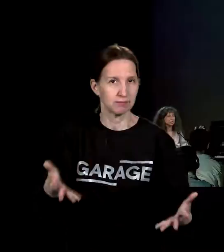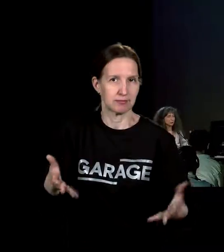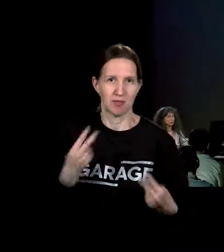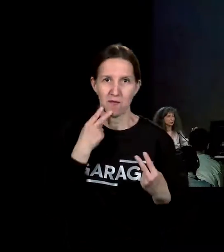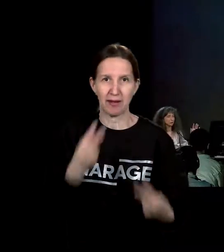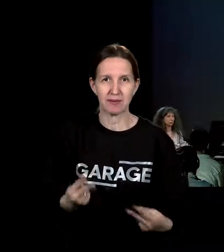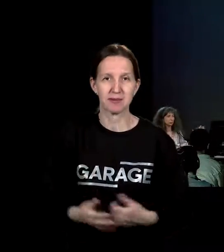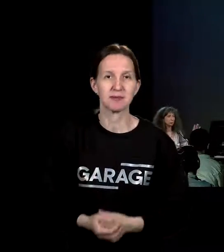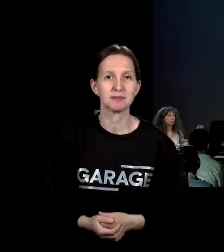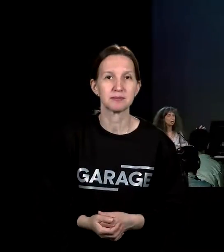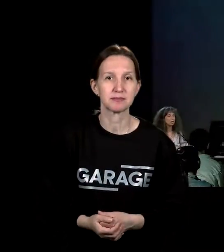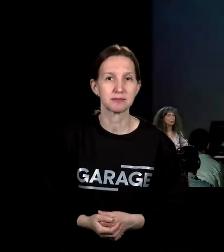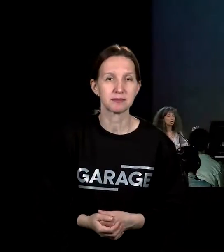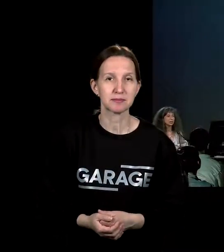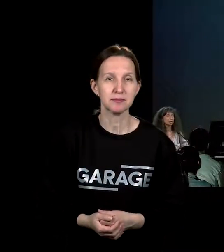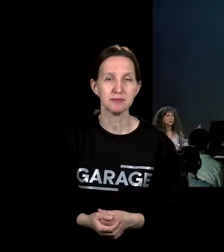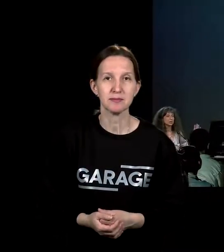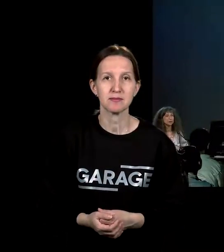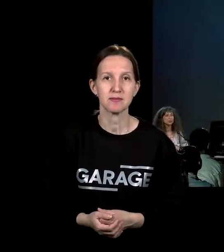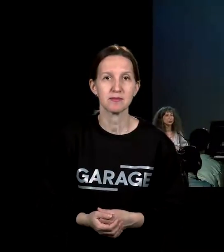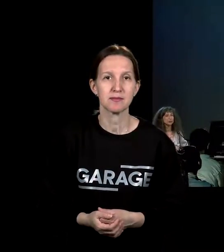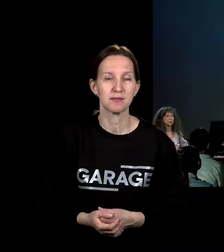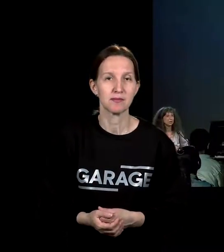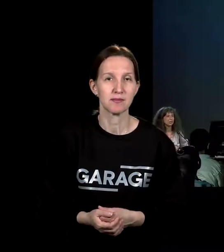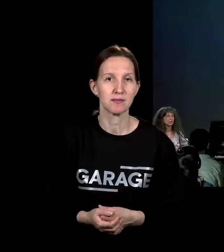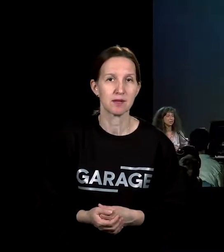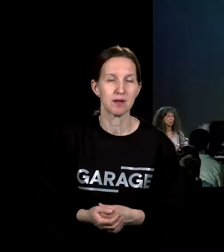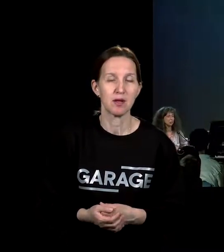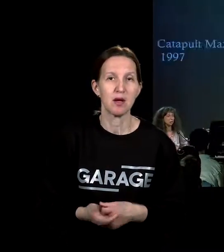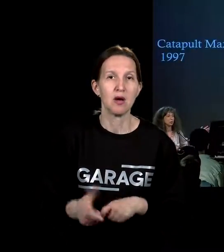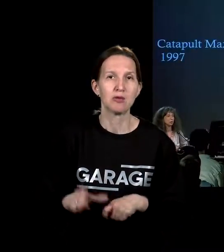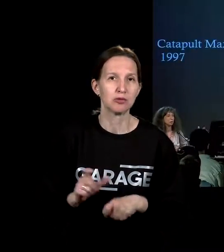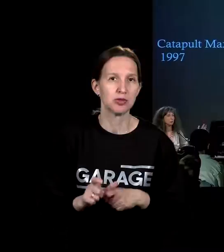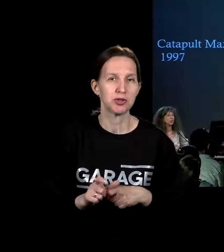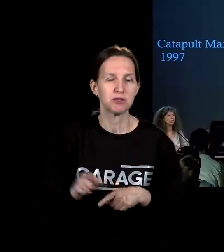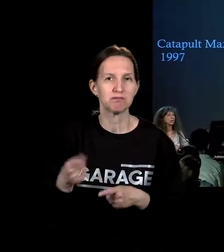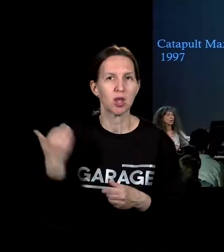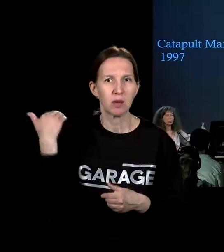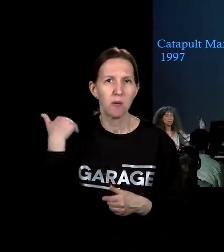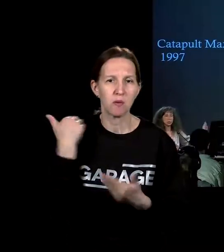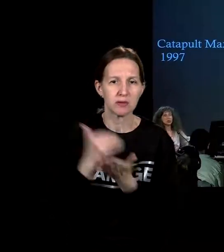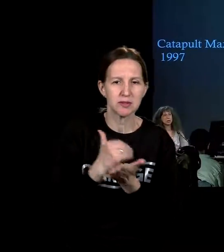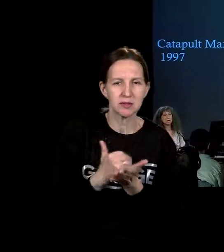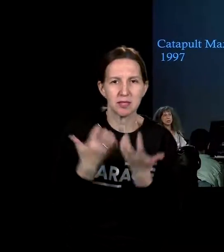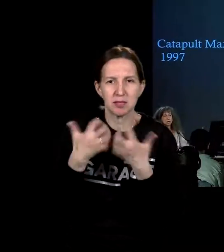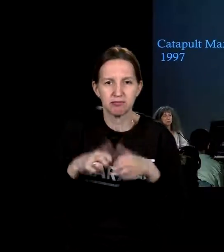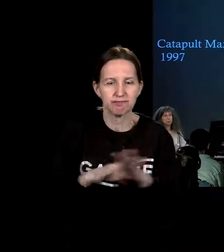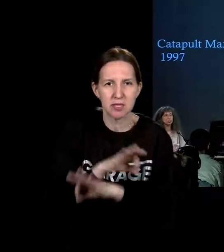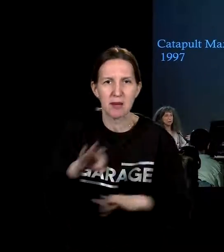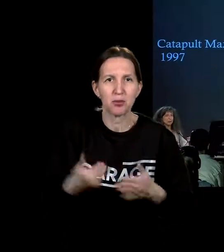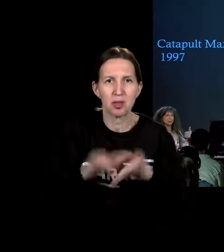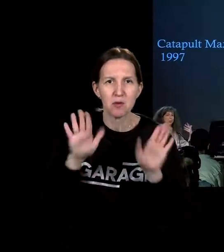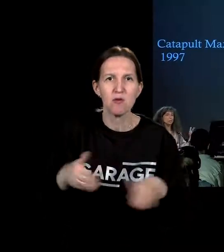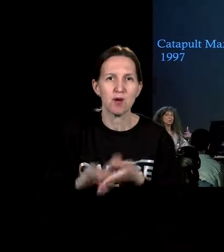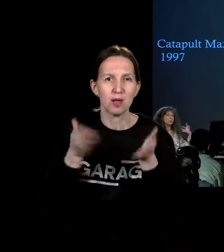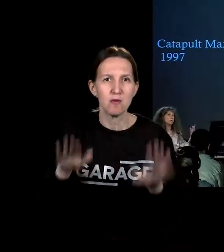всех вот долгие системы разработок вот этих разных, все новых и новых моделей. Вот такой катапульты вот